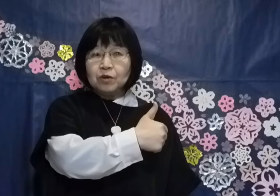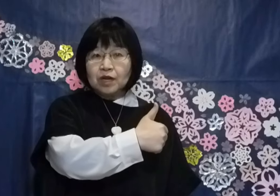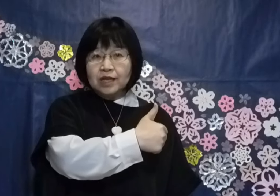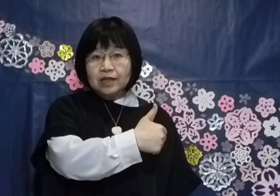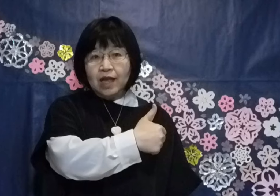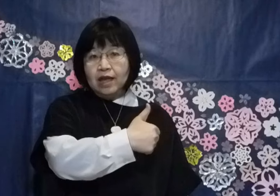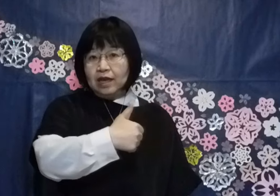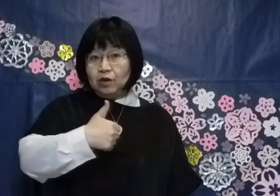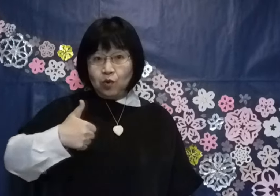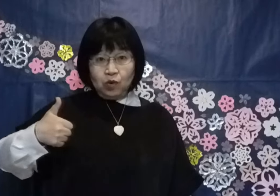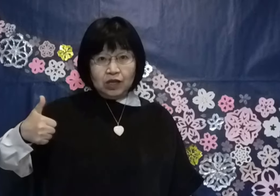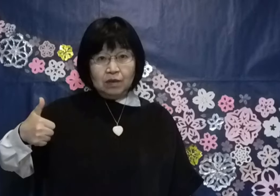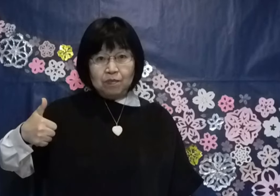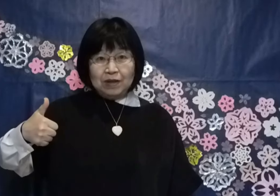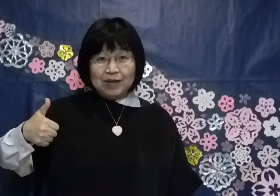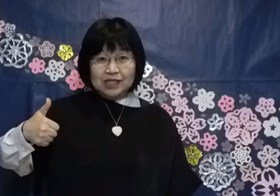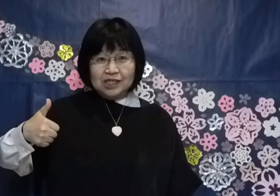を立てて横に引っ張ります。